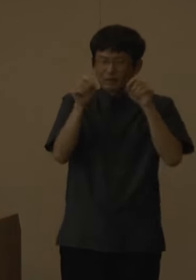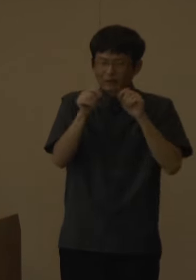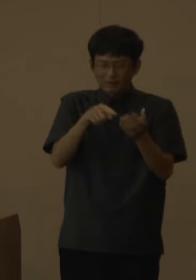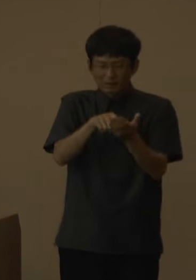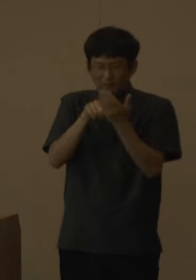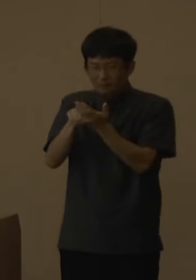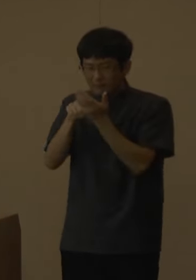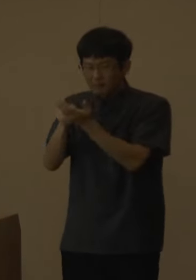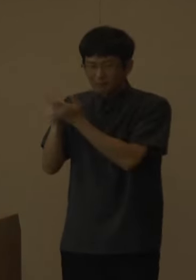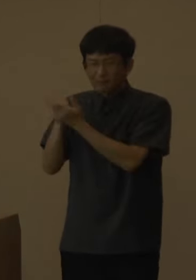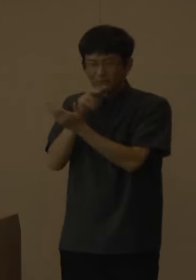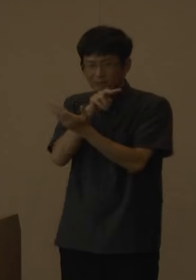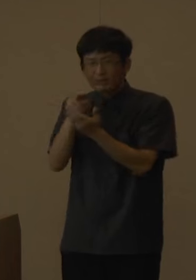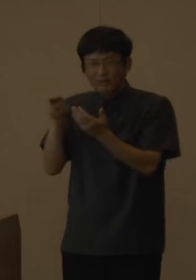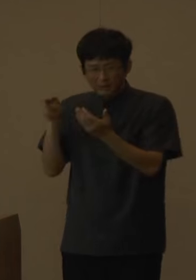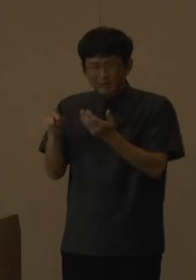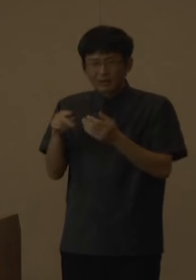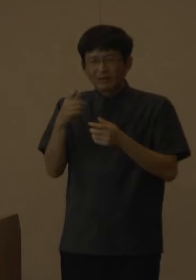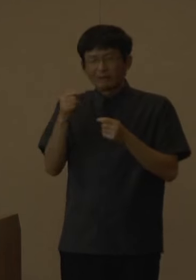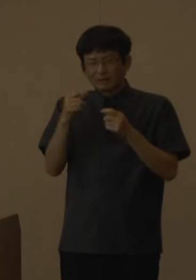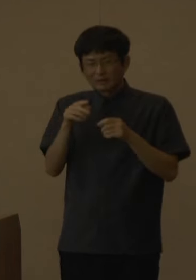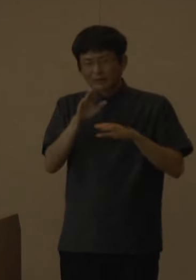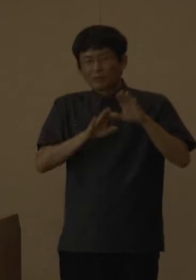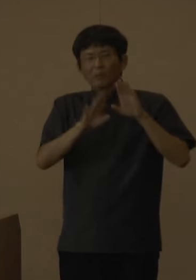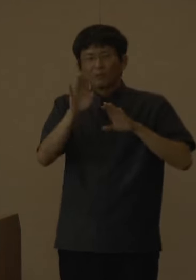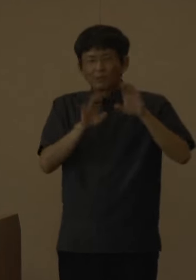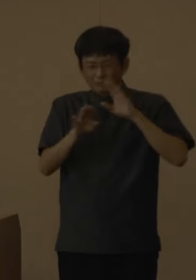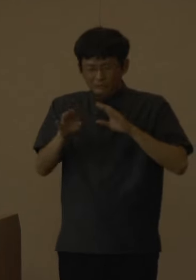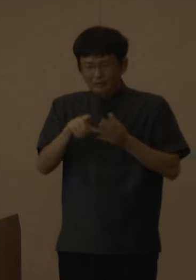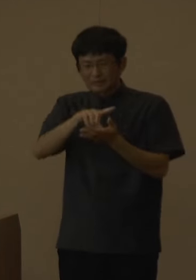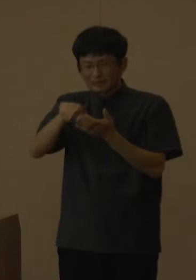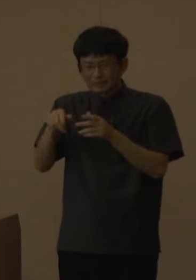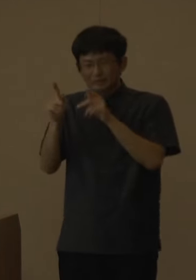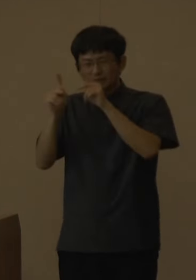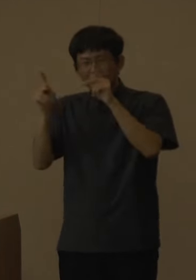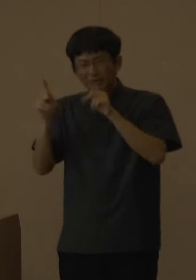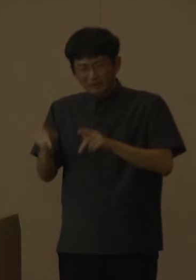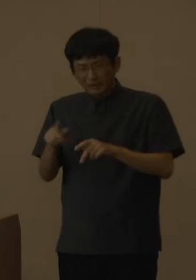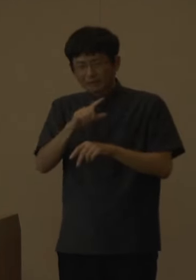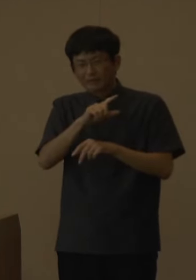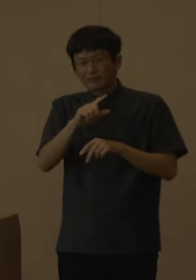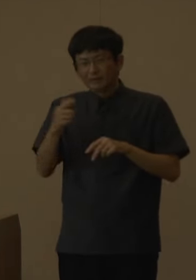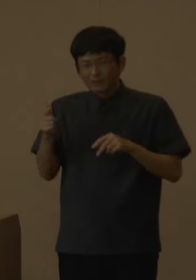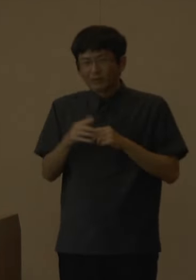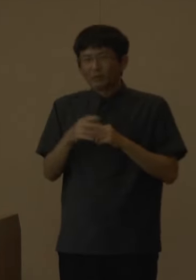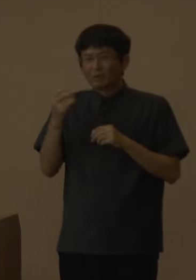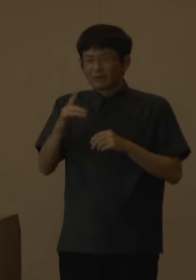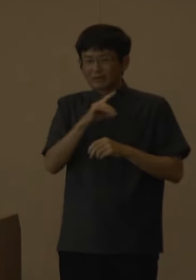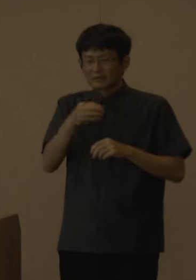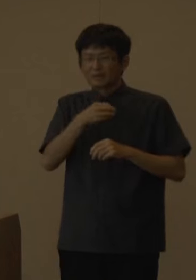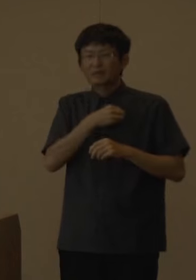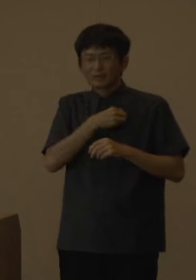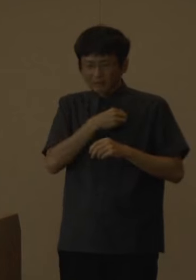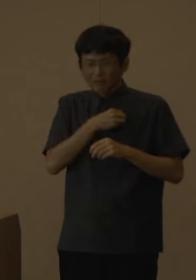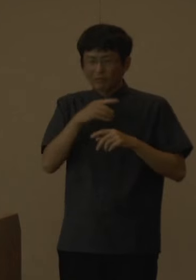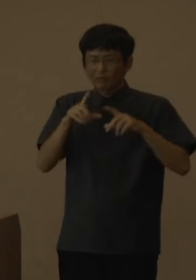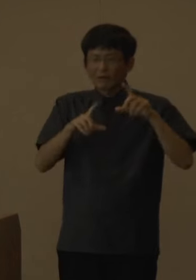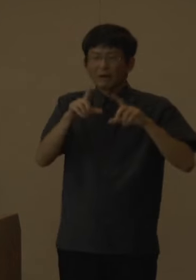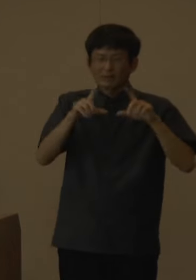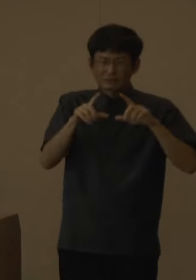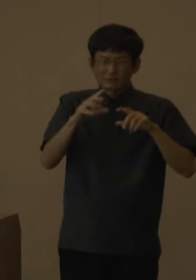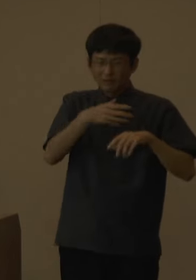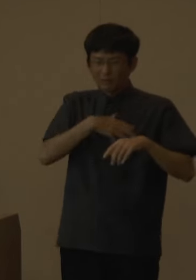その情勢や地域課題、あるいはその議員構成、要